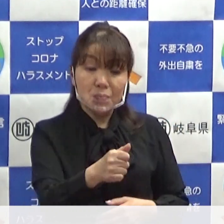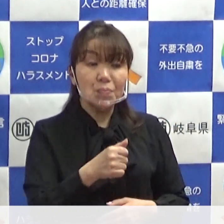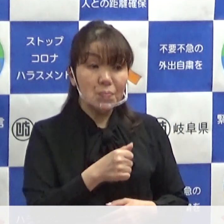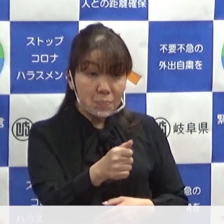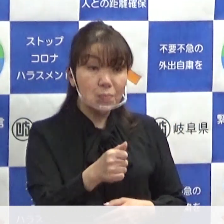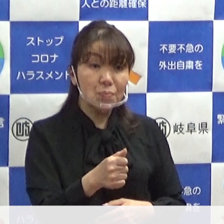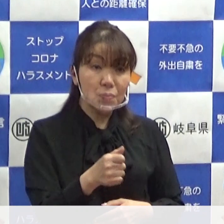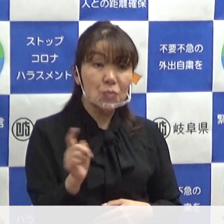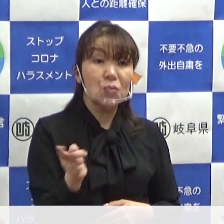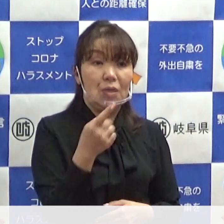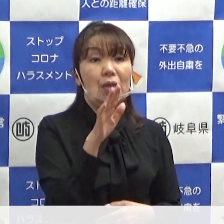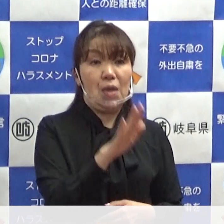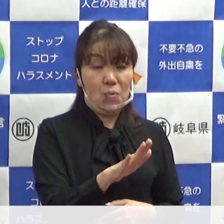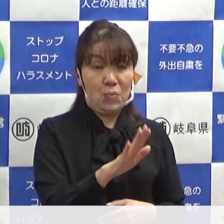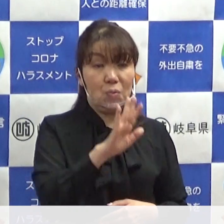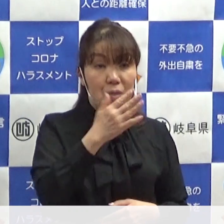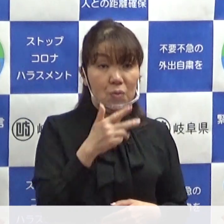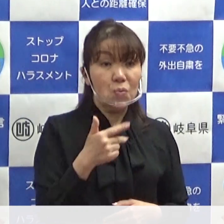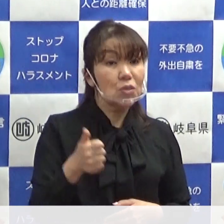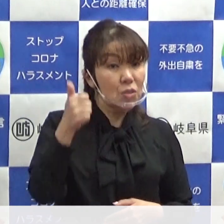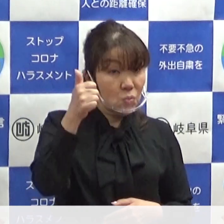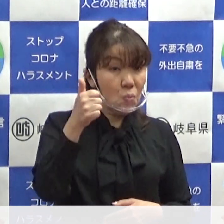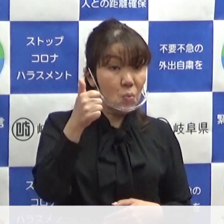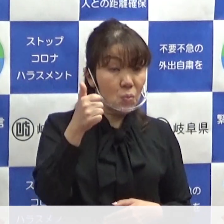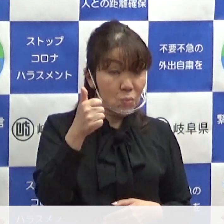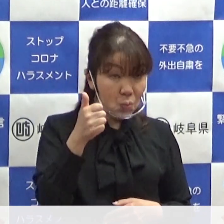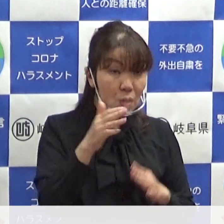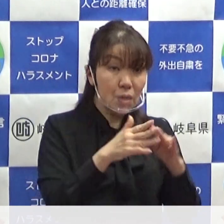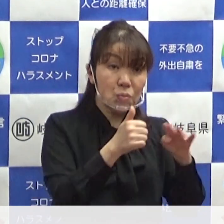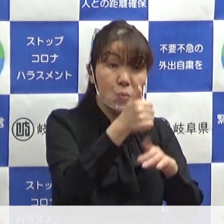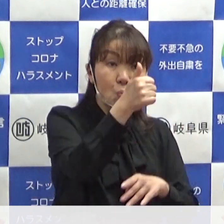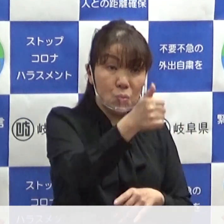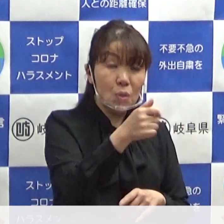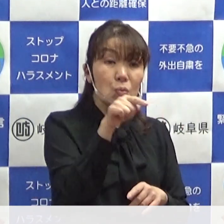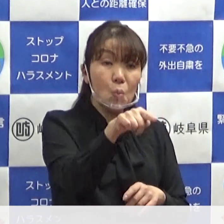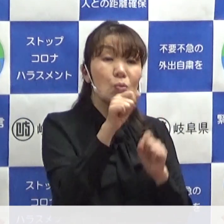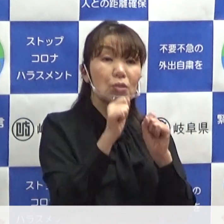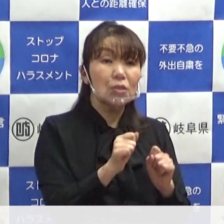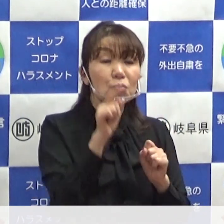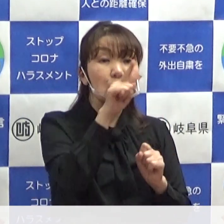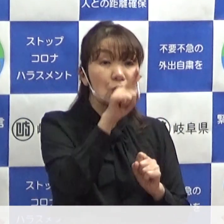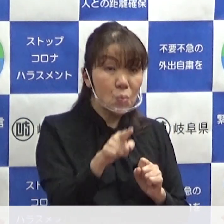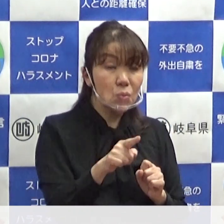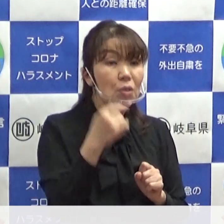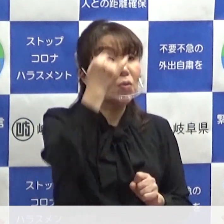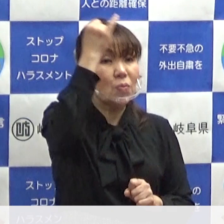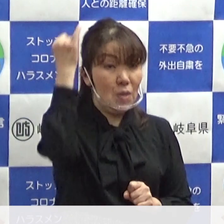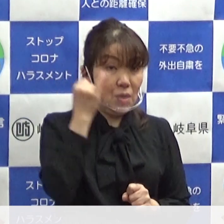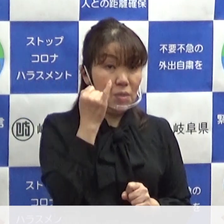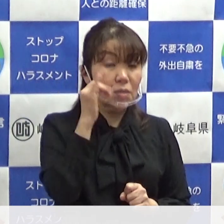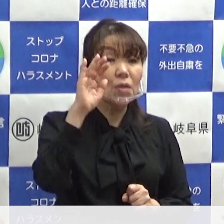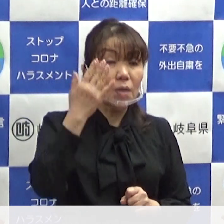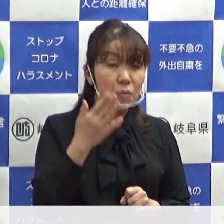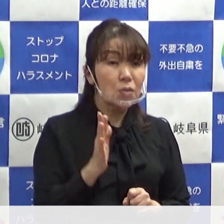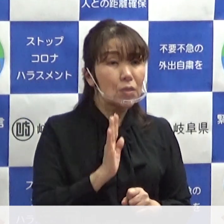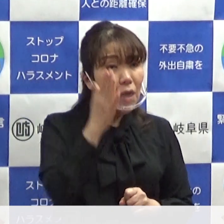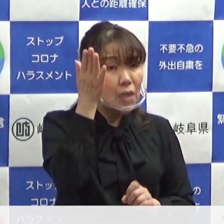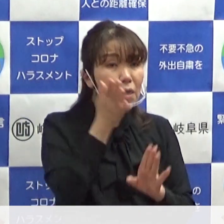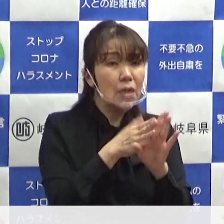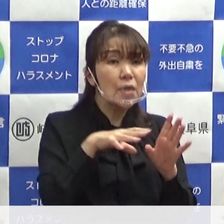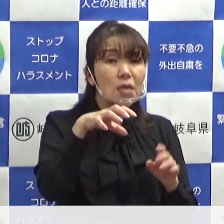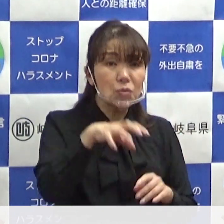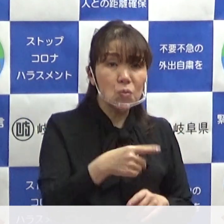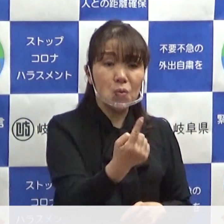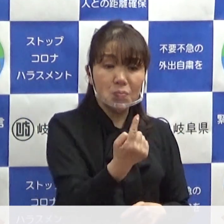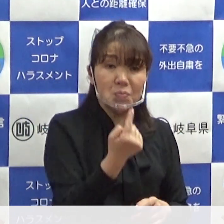ものですから、まあ、市長さんとか町村長さんというのはそこにいる人ということでイメージが湧くようなんですけど、なかなか県庁にしょっちゅう